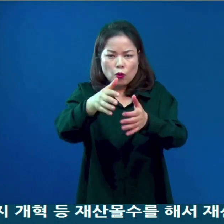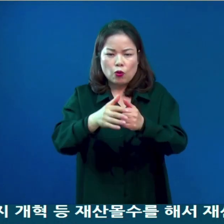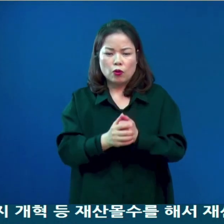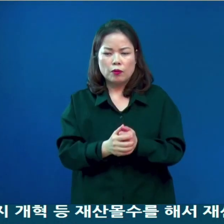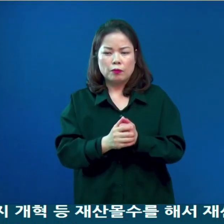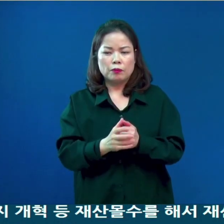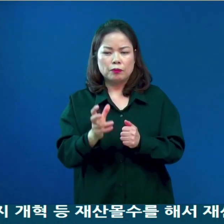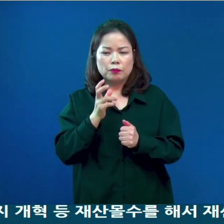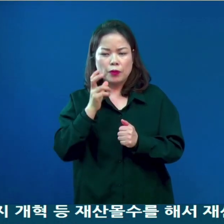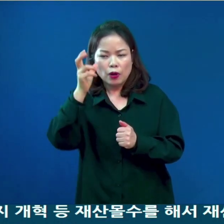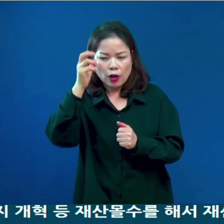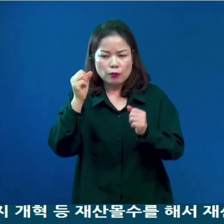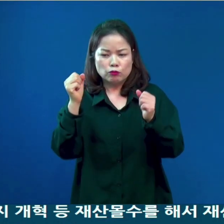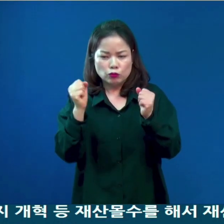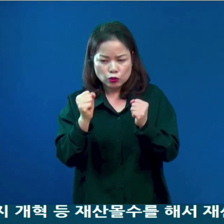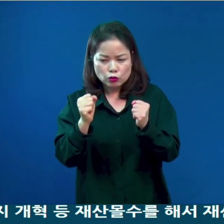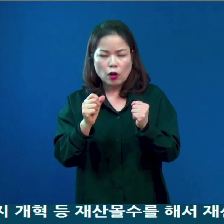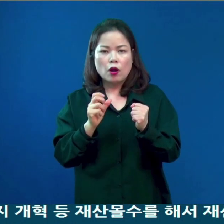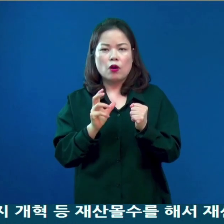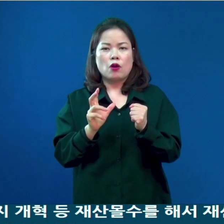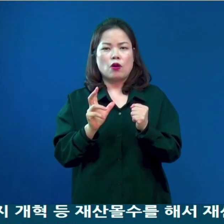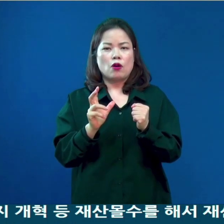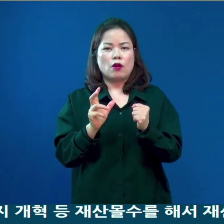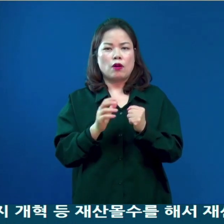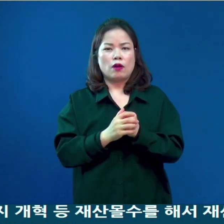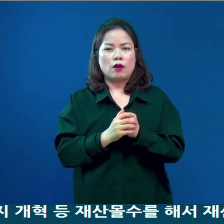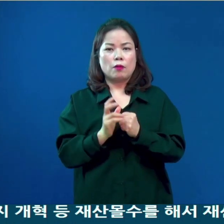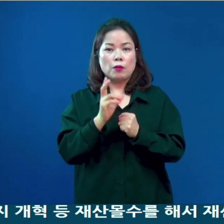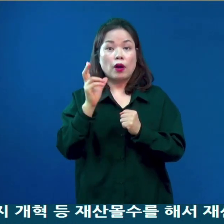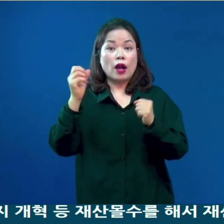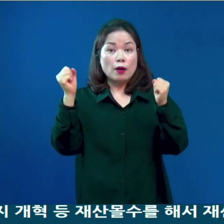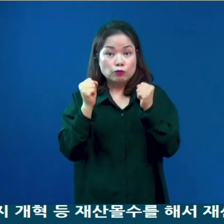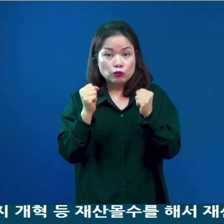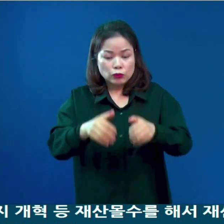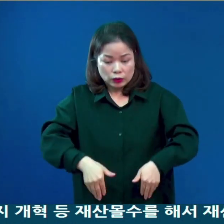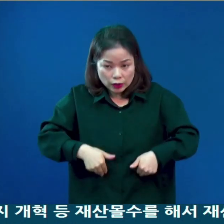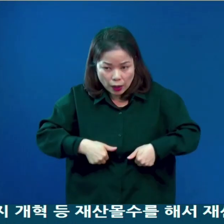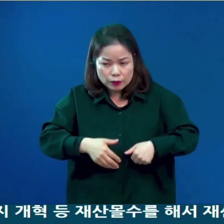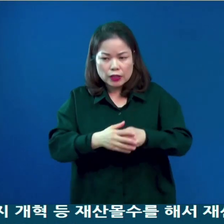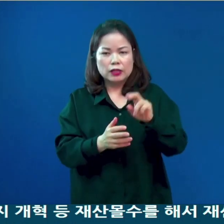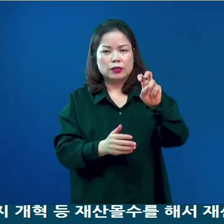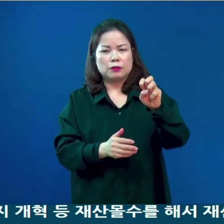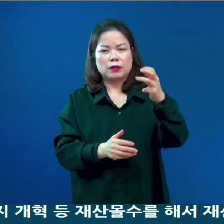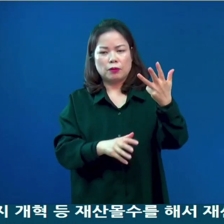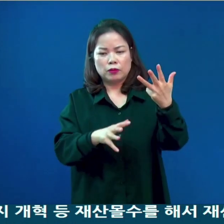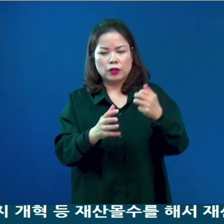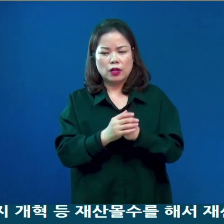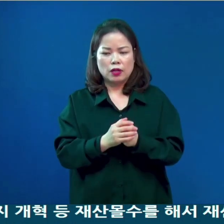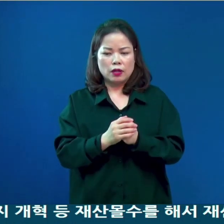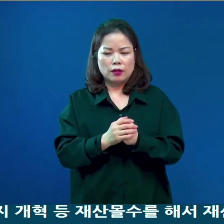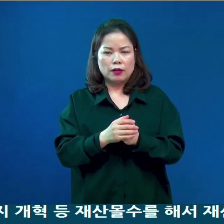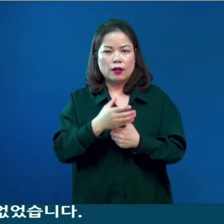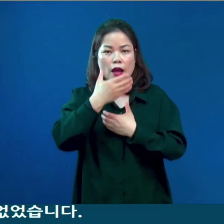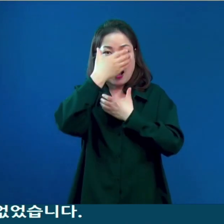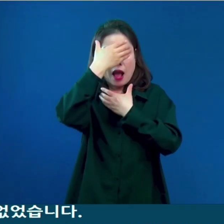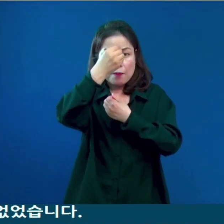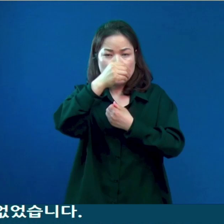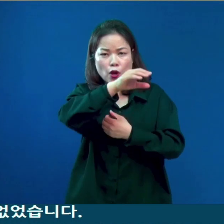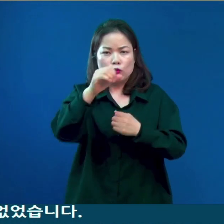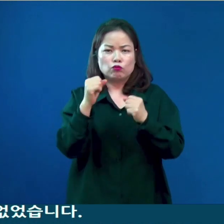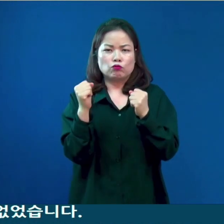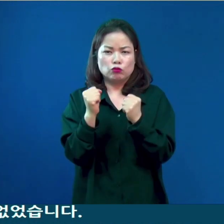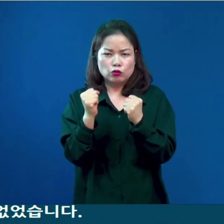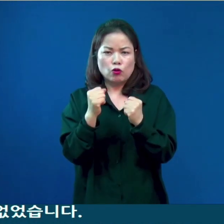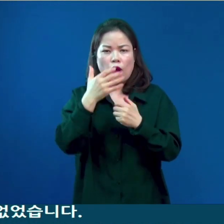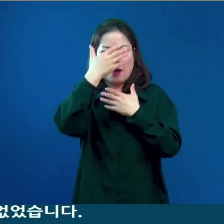17%, 평안남도는 평양을 포함하고 있는 겁니다. 22.3%, 함경북도와 함경남도